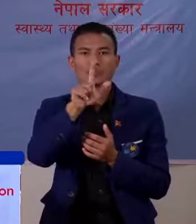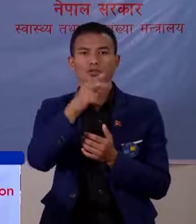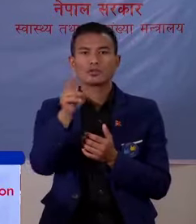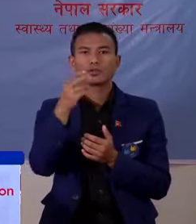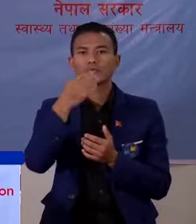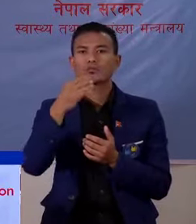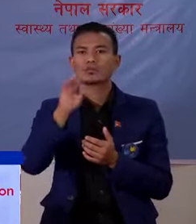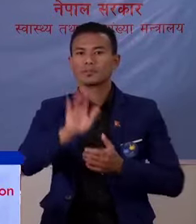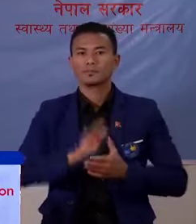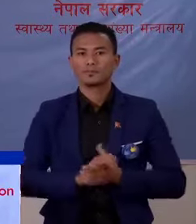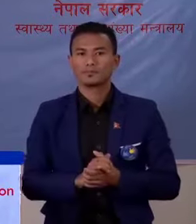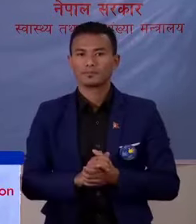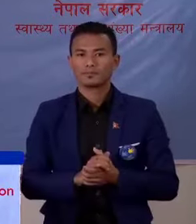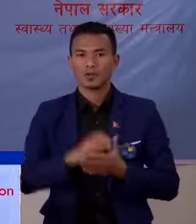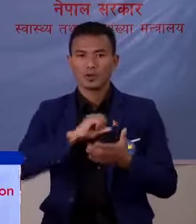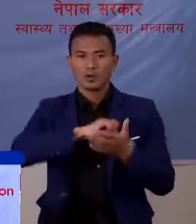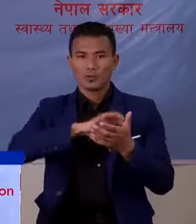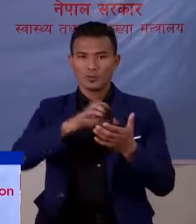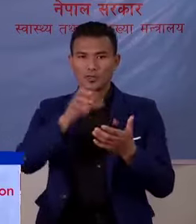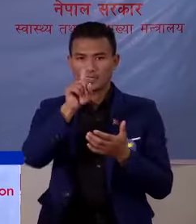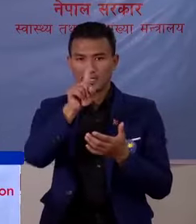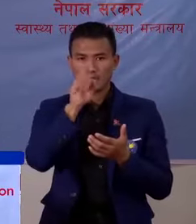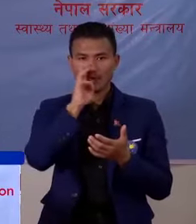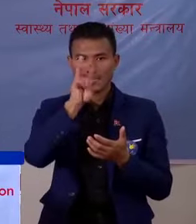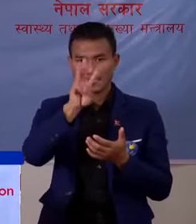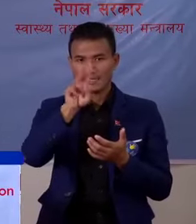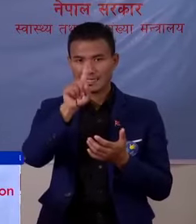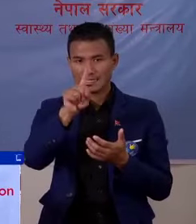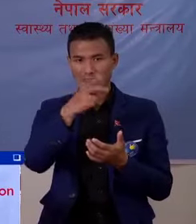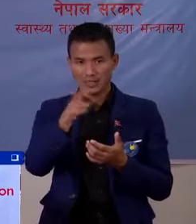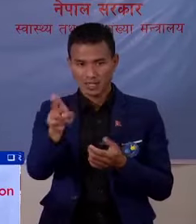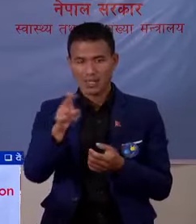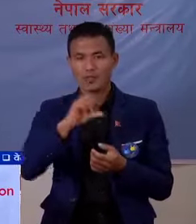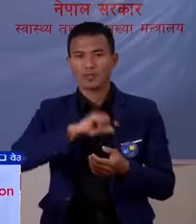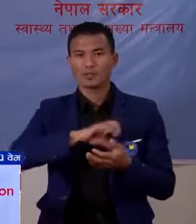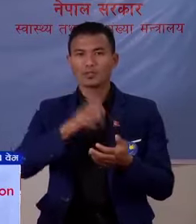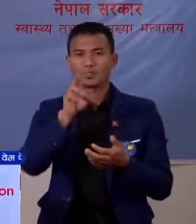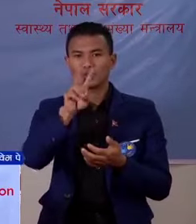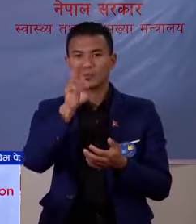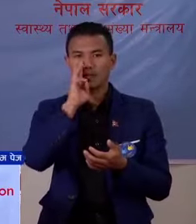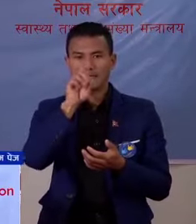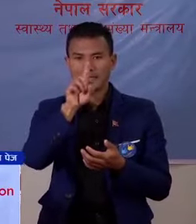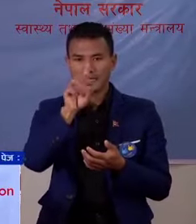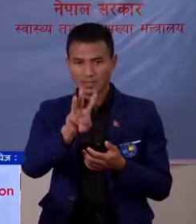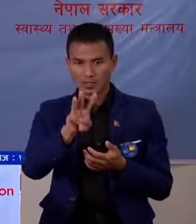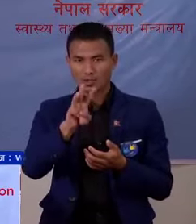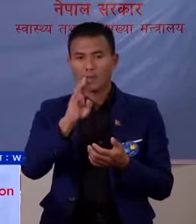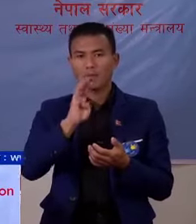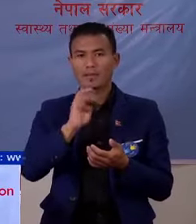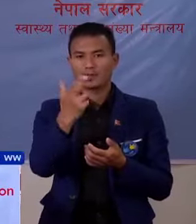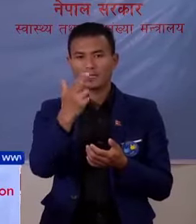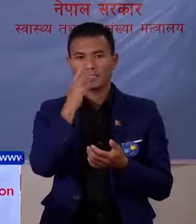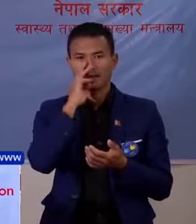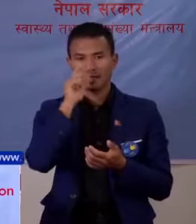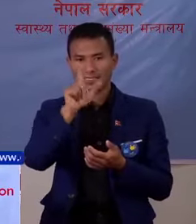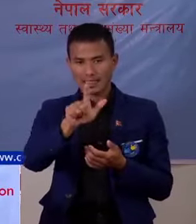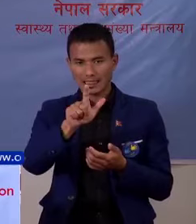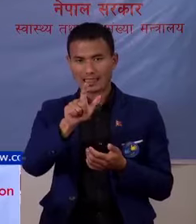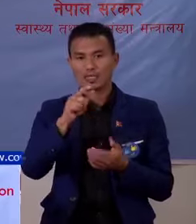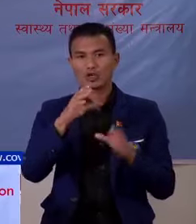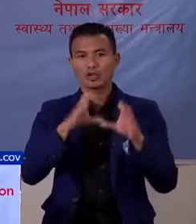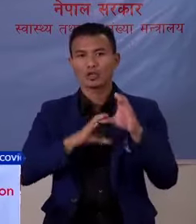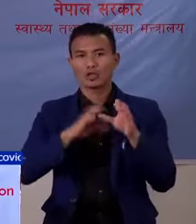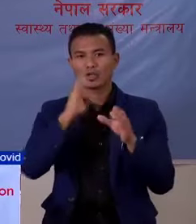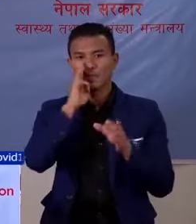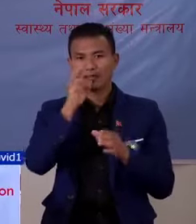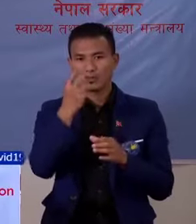हुनुहुन्छ। प्रदेश नम्बर 1 31, प्रदेश नम्बर 2 13, बागमती प्रदेशमा 7,